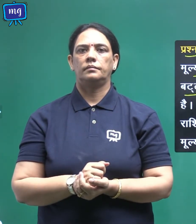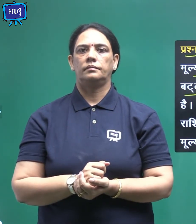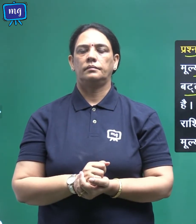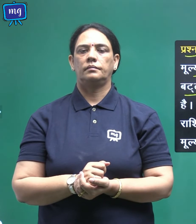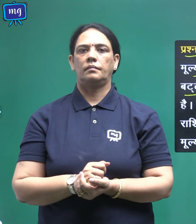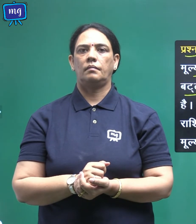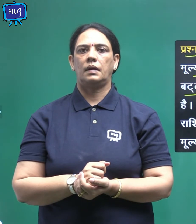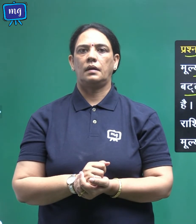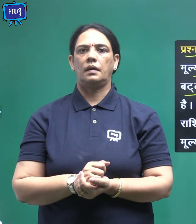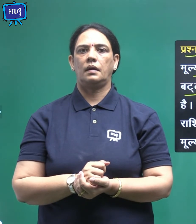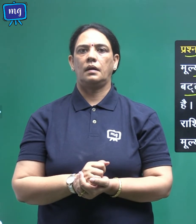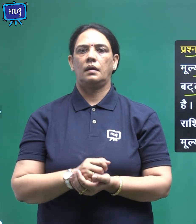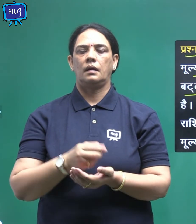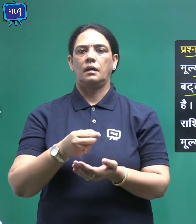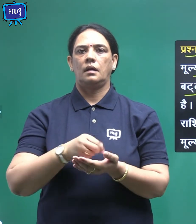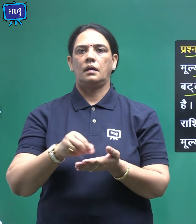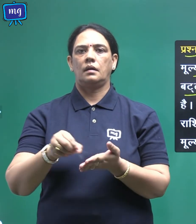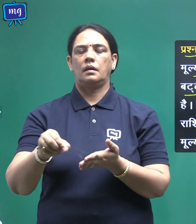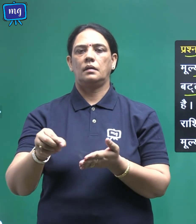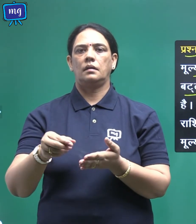बट्टे की